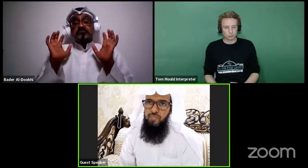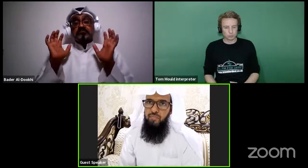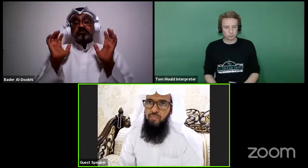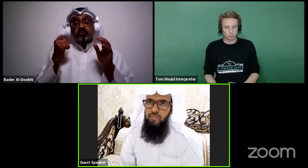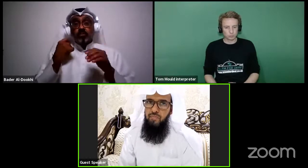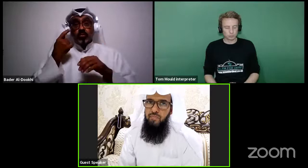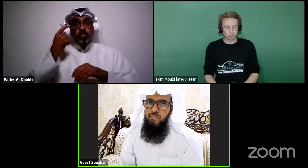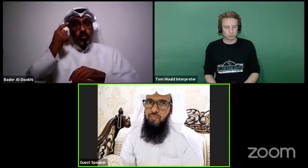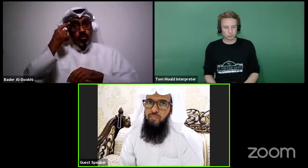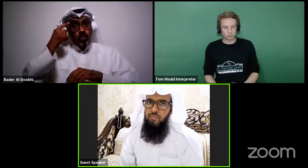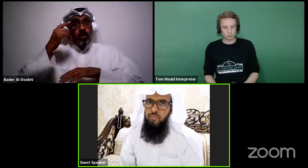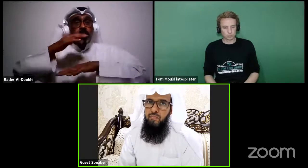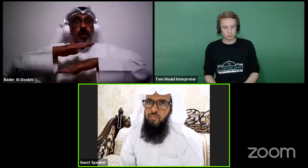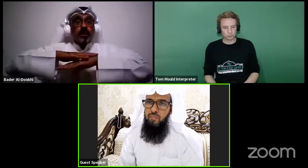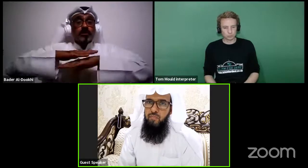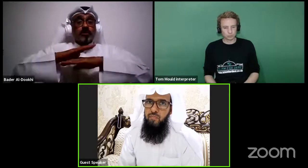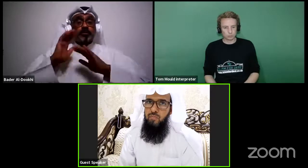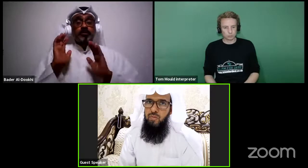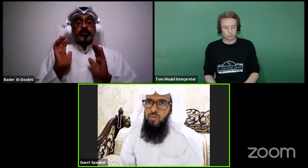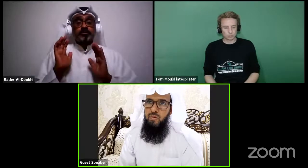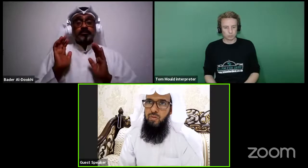والأخلاقية،